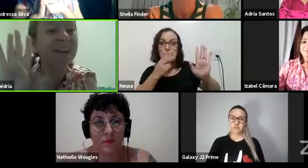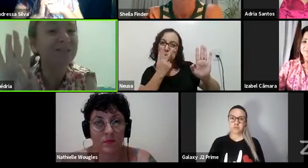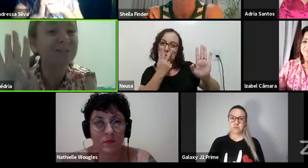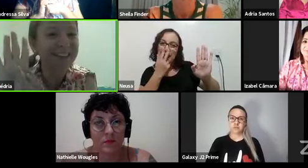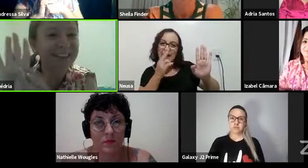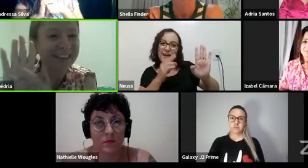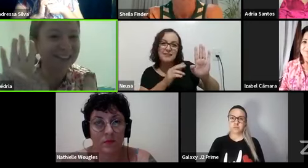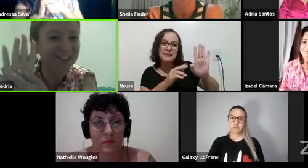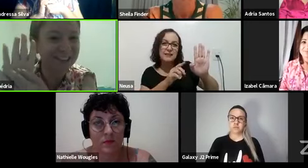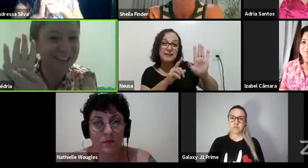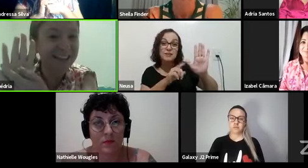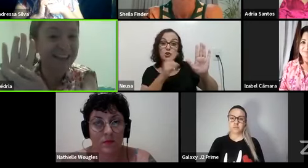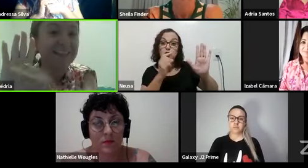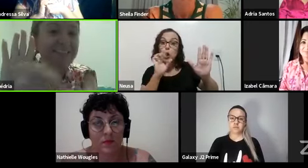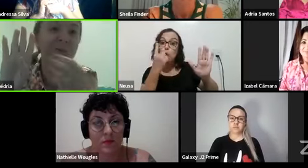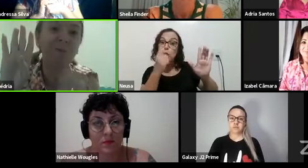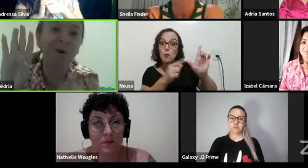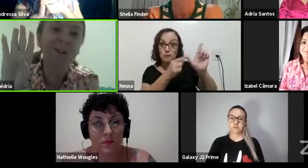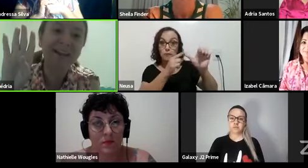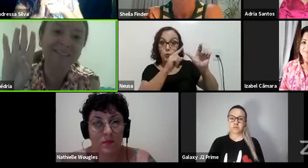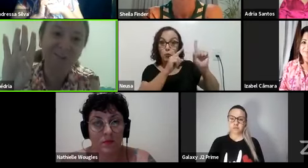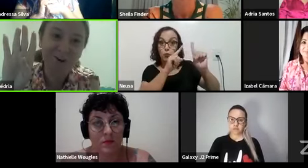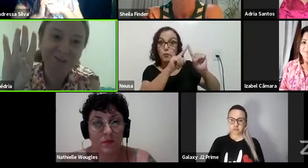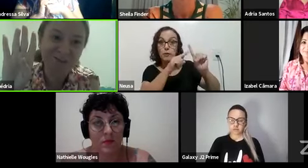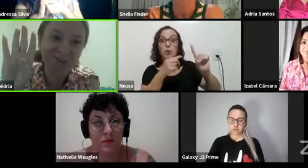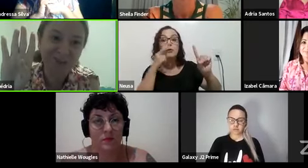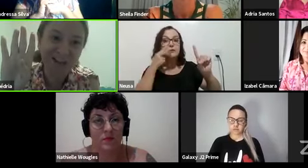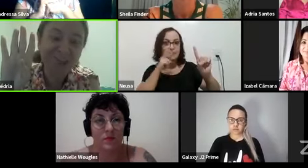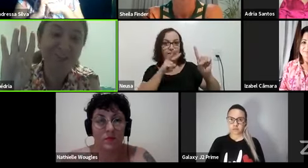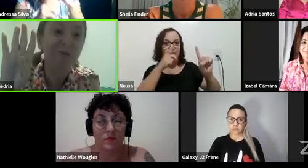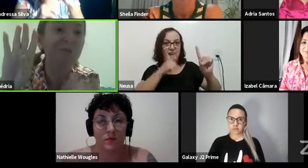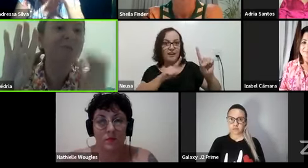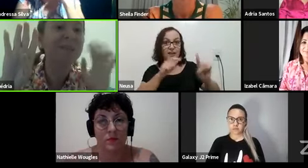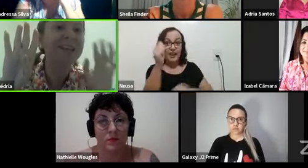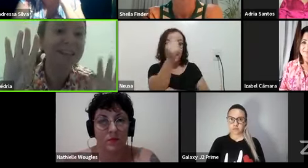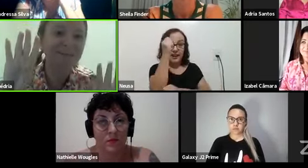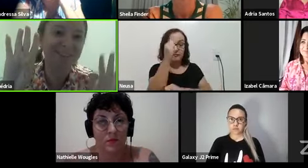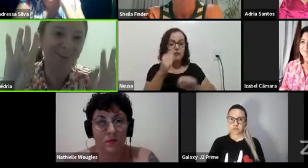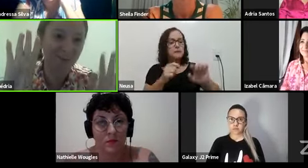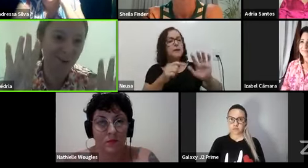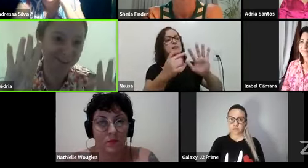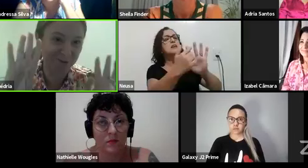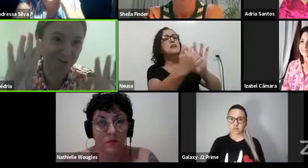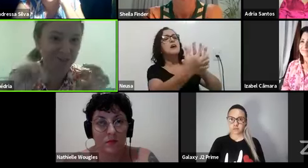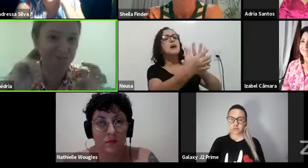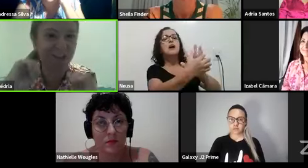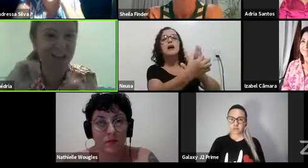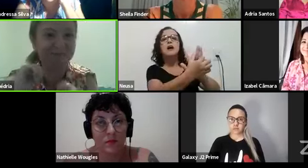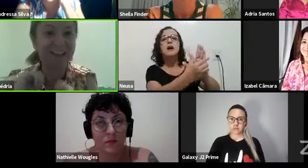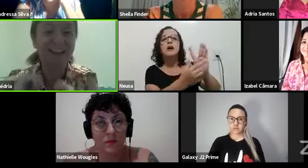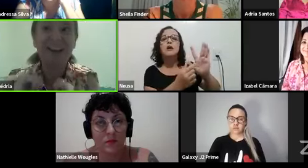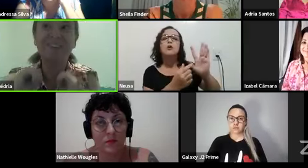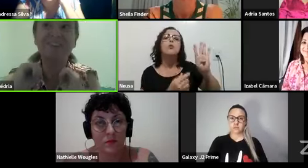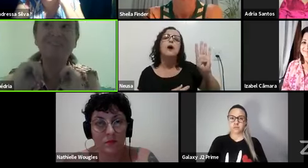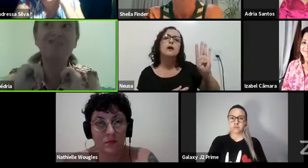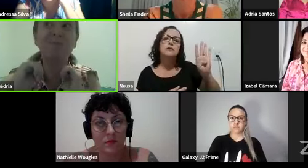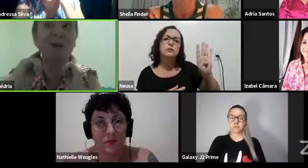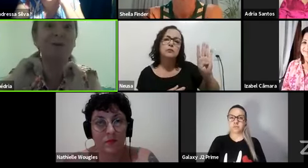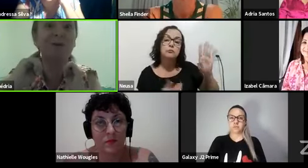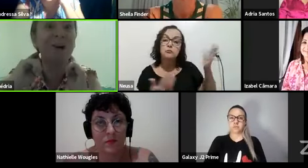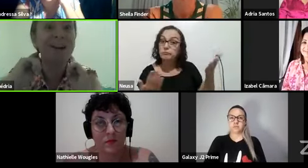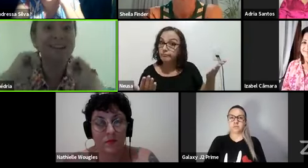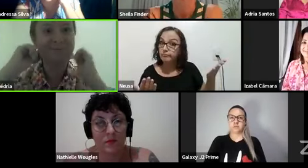essas 4 meninas elas se comportassem com autismo leve, como um menino se comporta com autismo leve. A